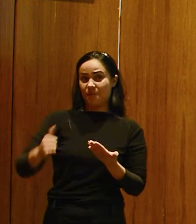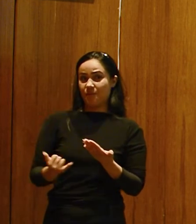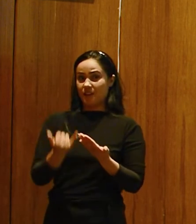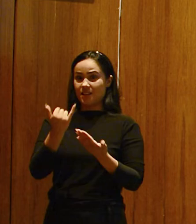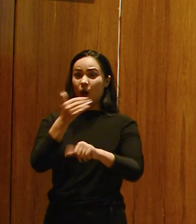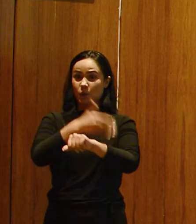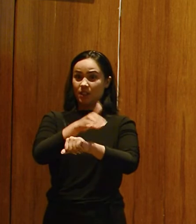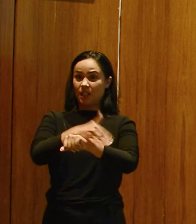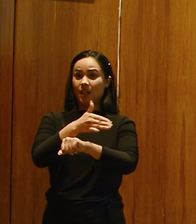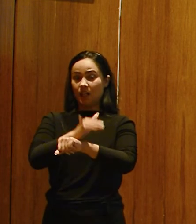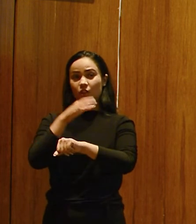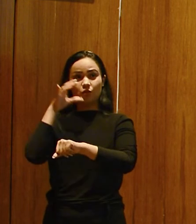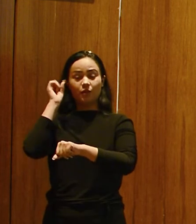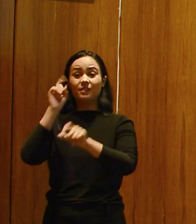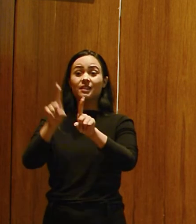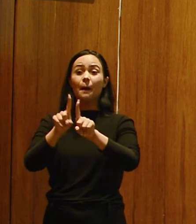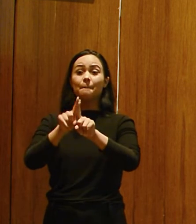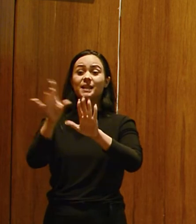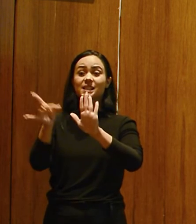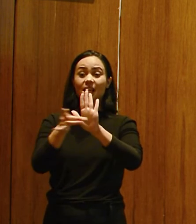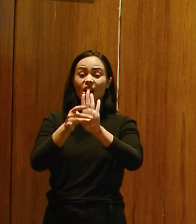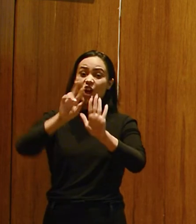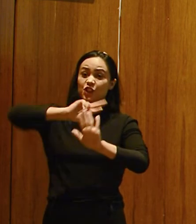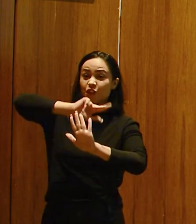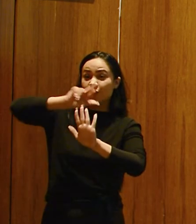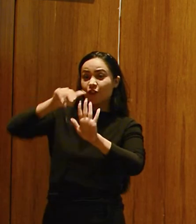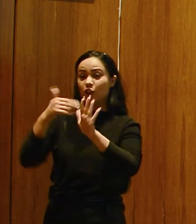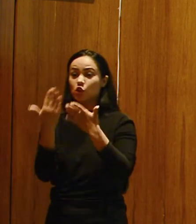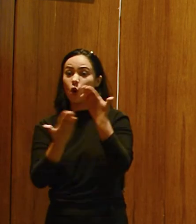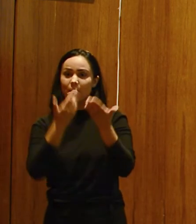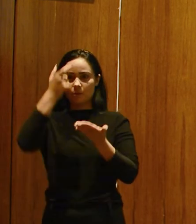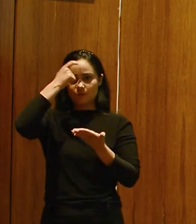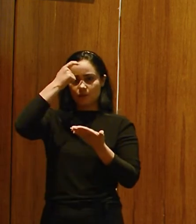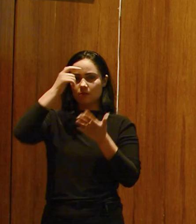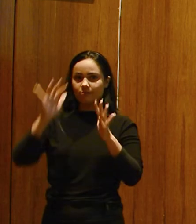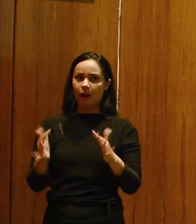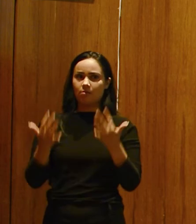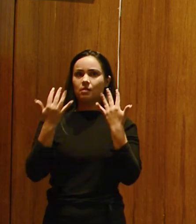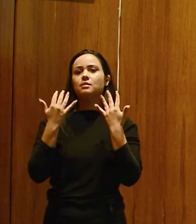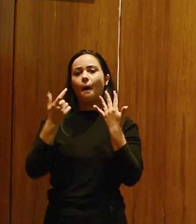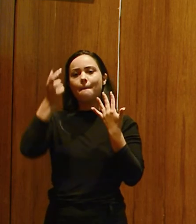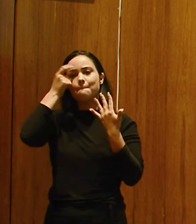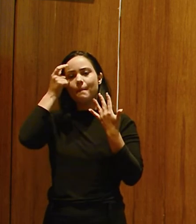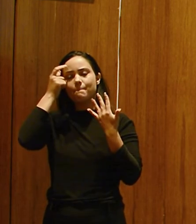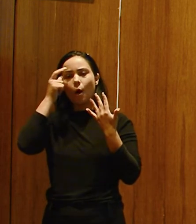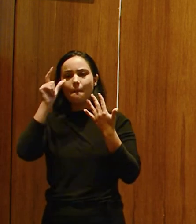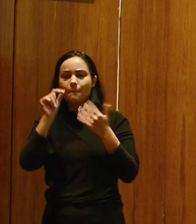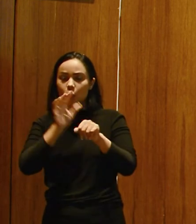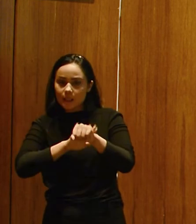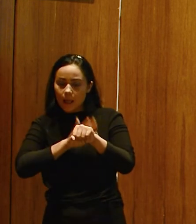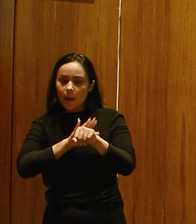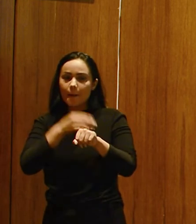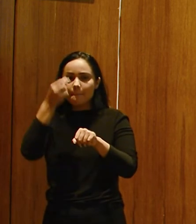o treino auditivo e também inserir treinos de múltiplos domínios cognitivos, como atenção, memória de curto prazo,